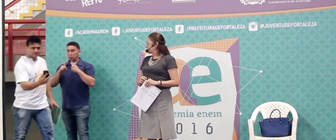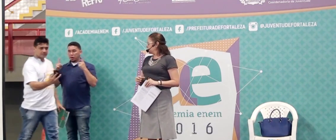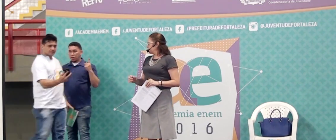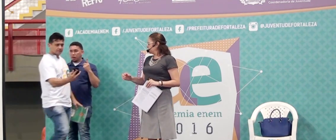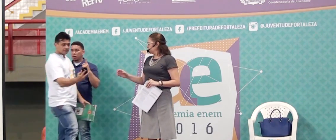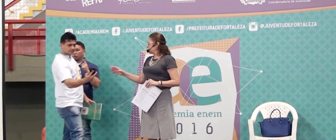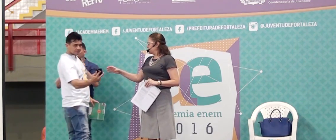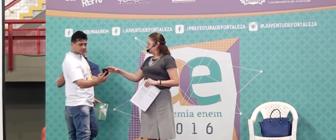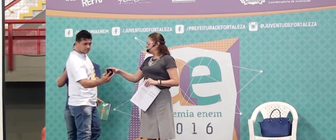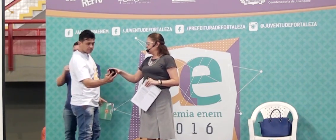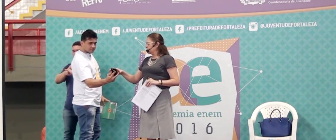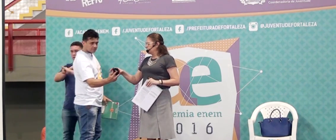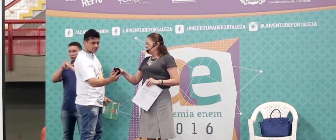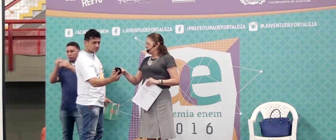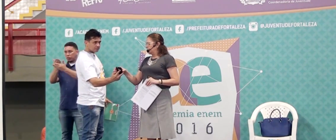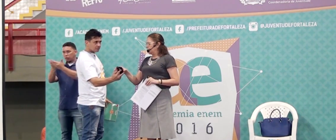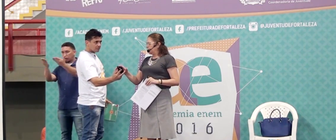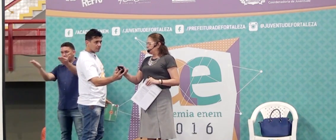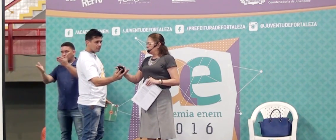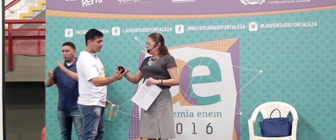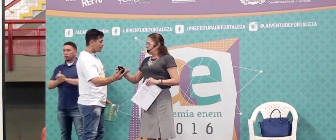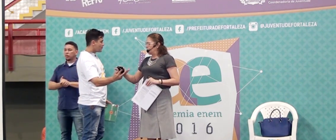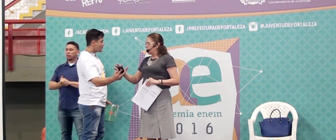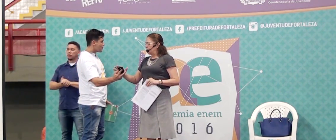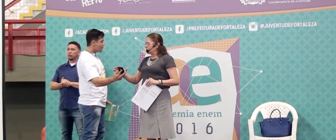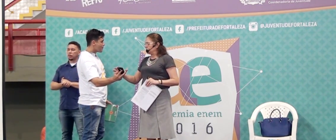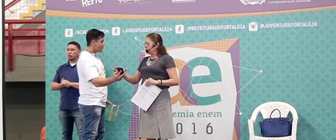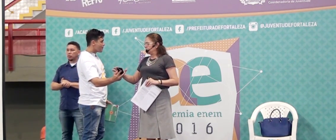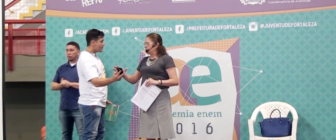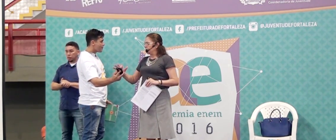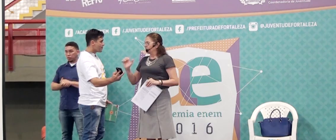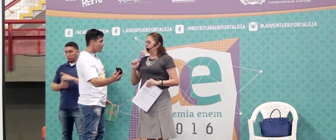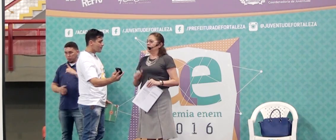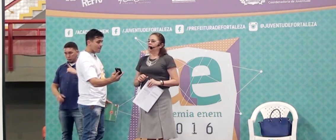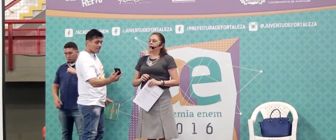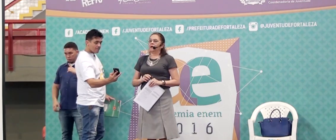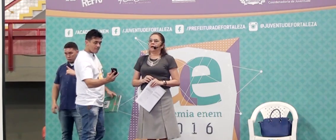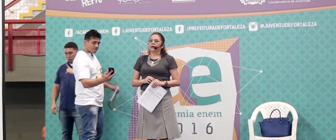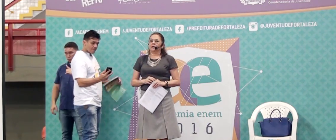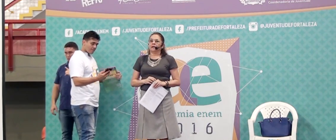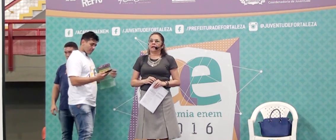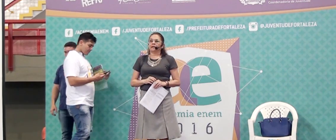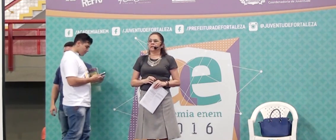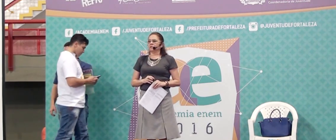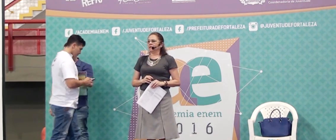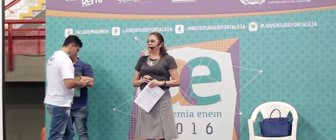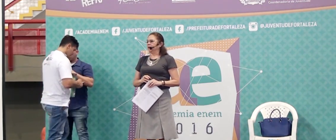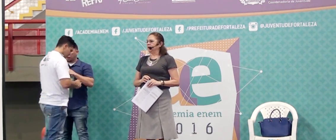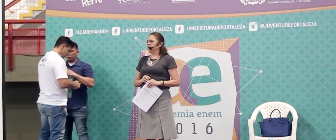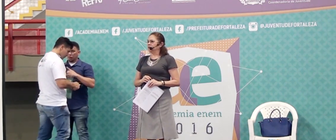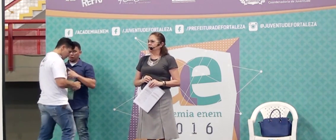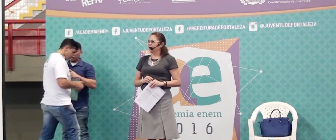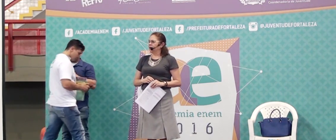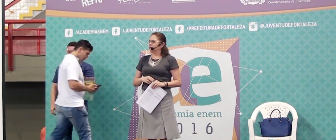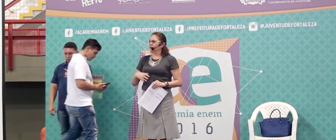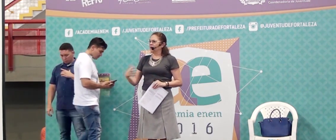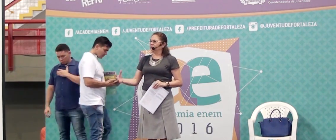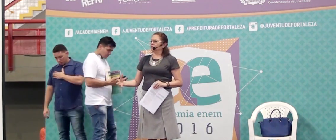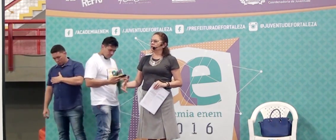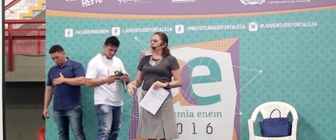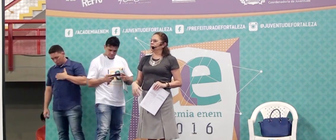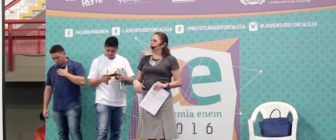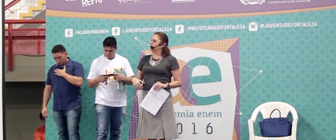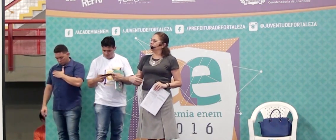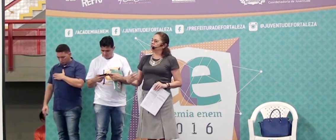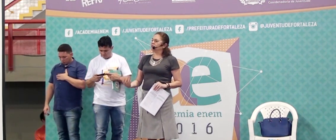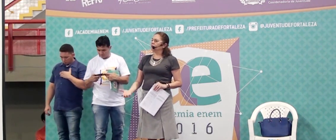satisfação de dizer para vocês que a gente teve a grande alegria de ter